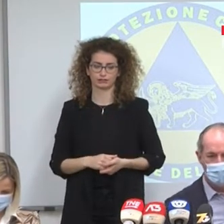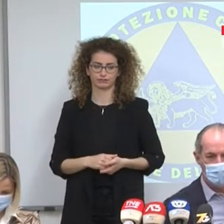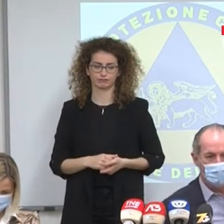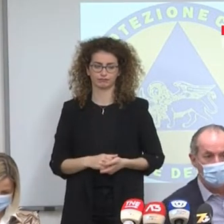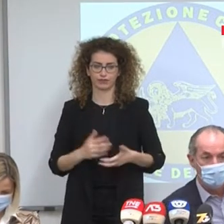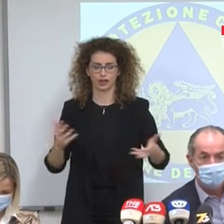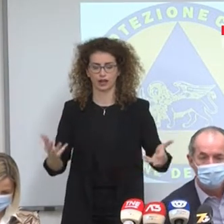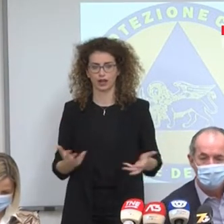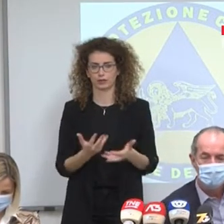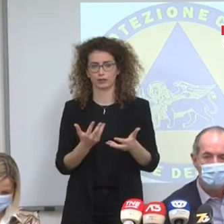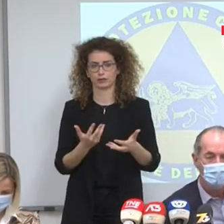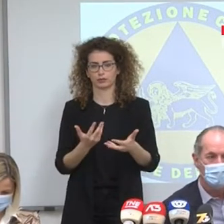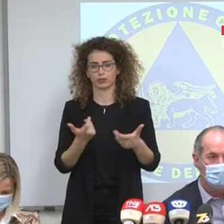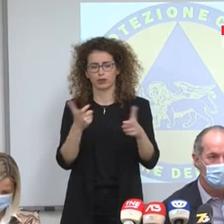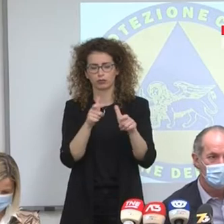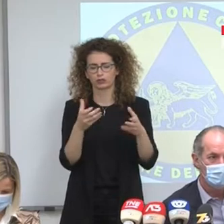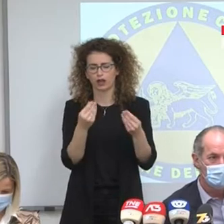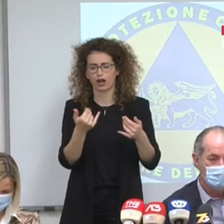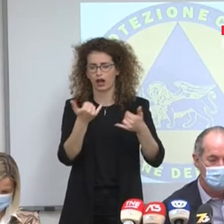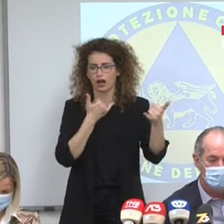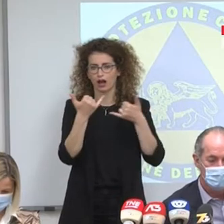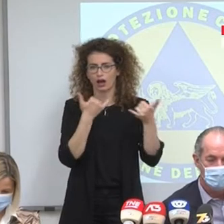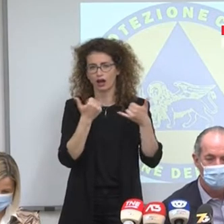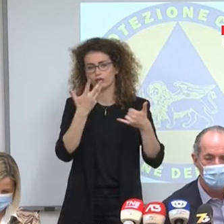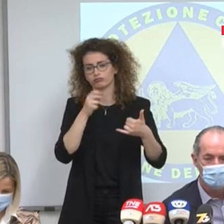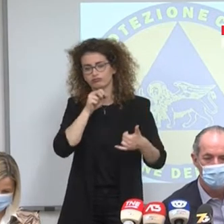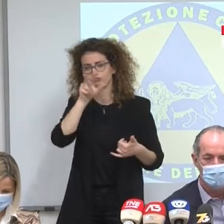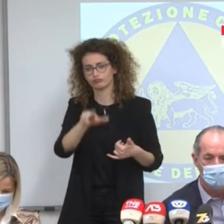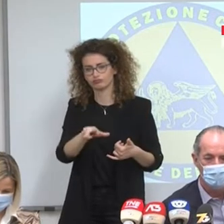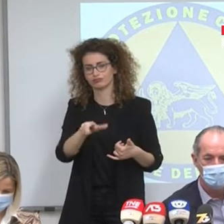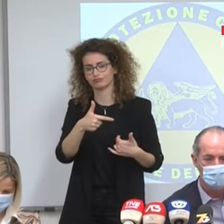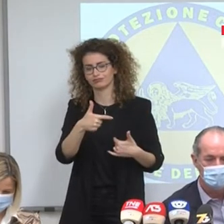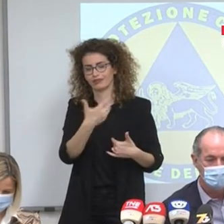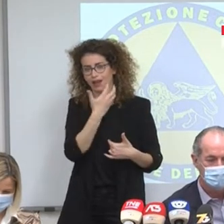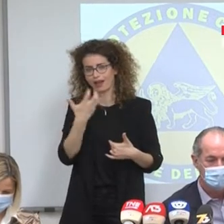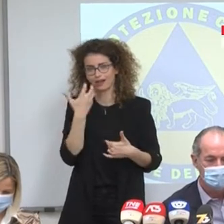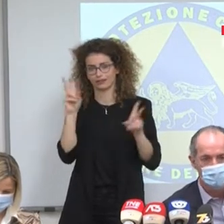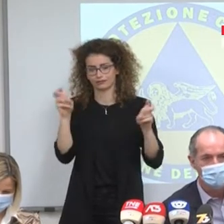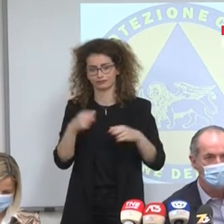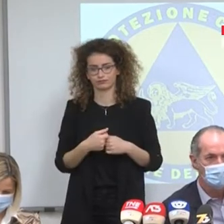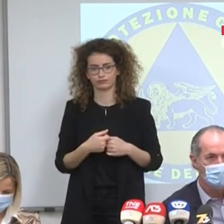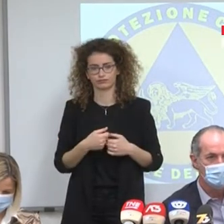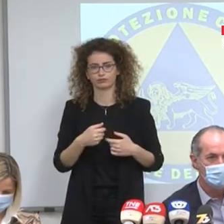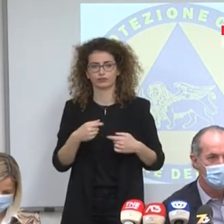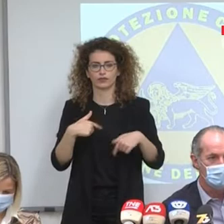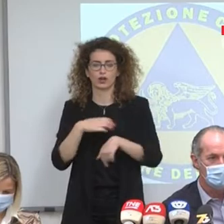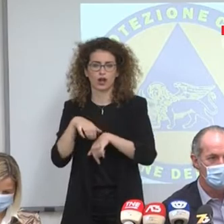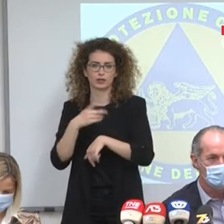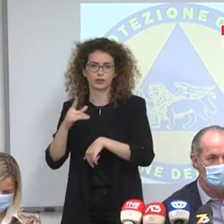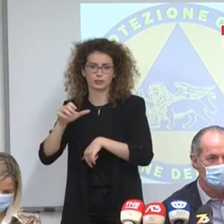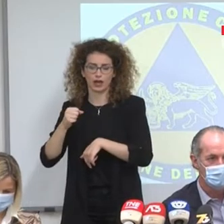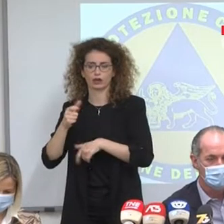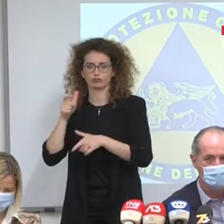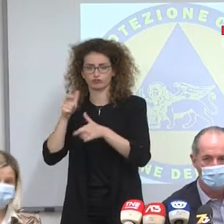un minimo anche ai tantissimi che hanno chiamato, e quindi ci tenevo in particolar modo. Adesso risentirò il ministro Di Maio